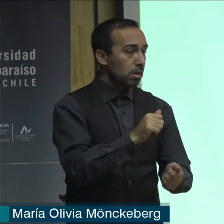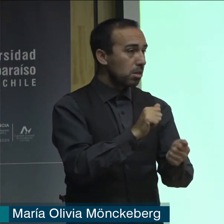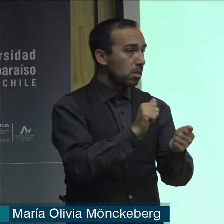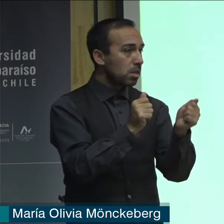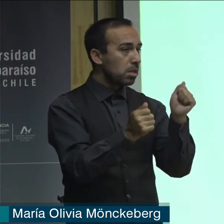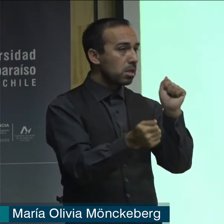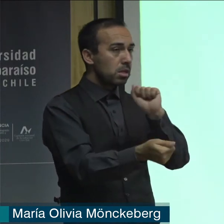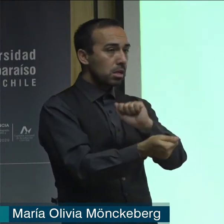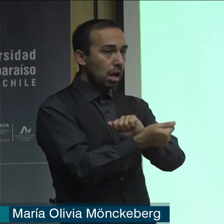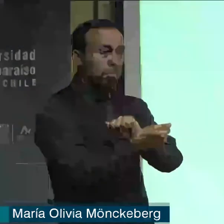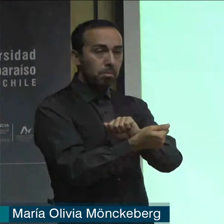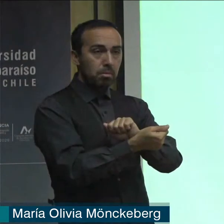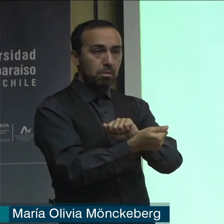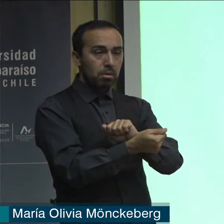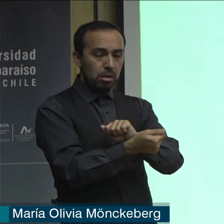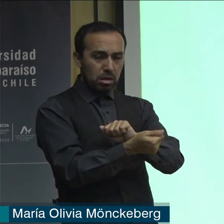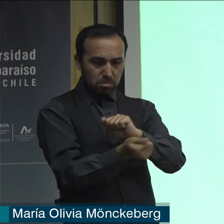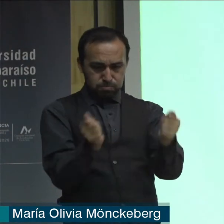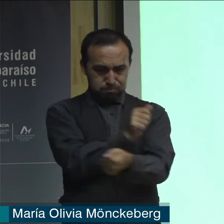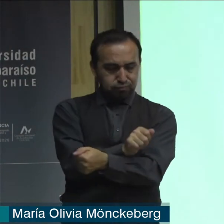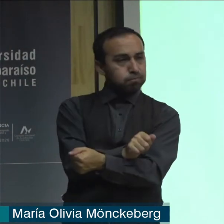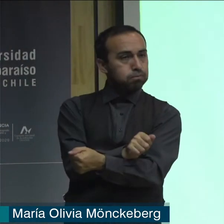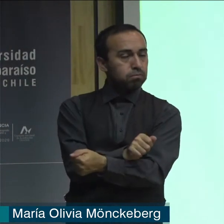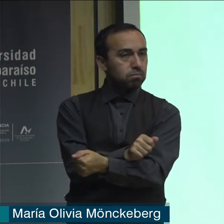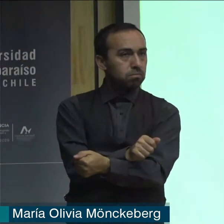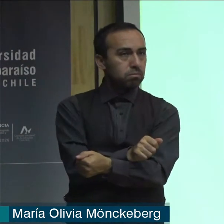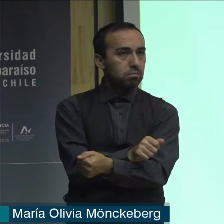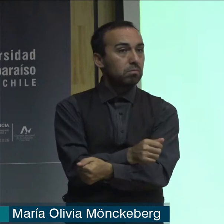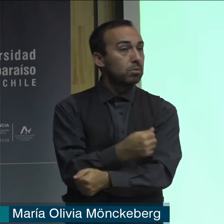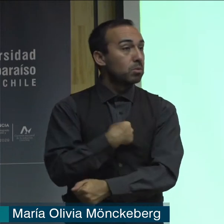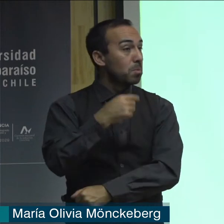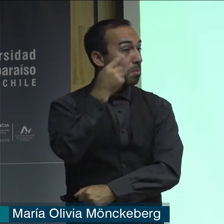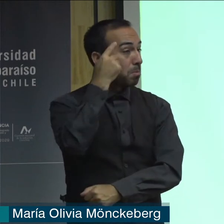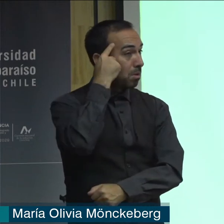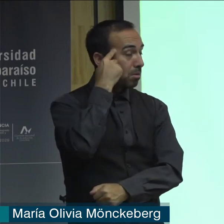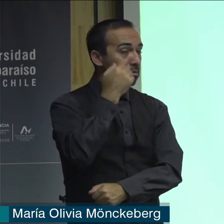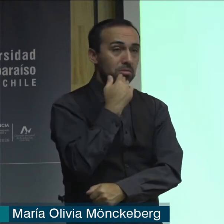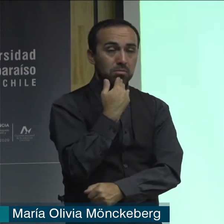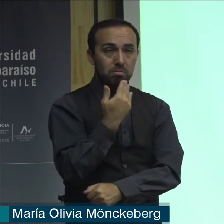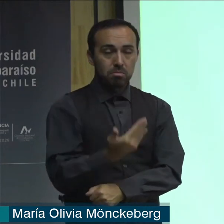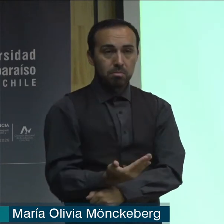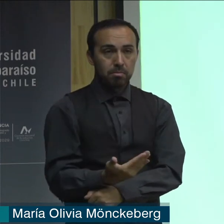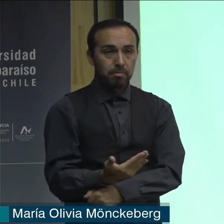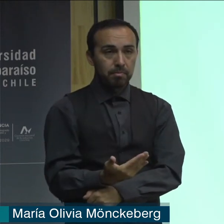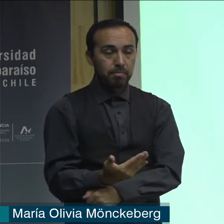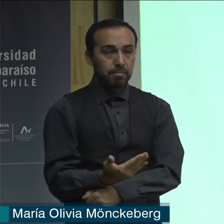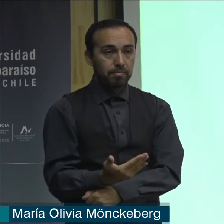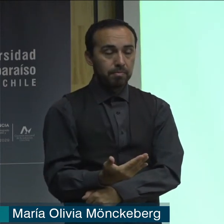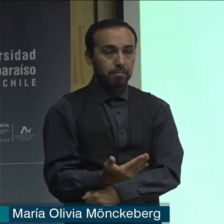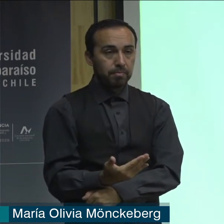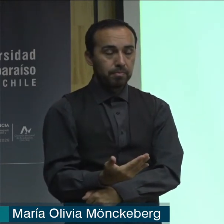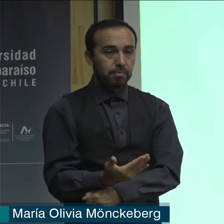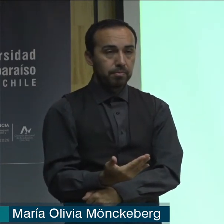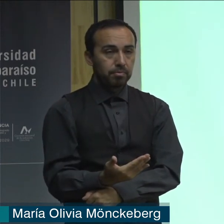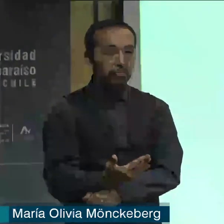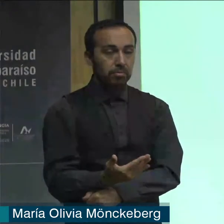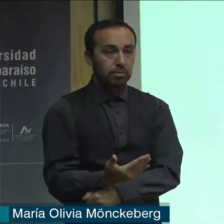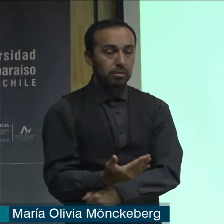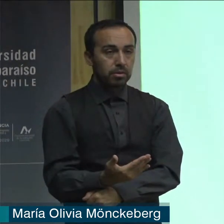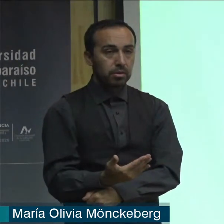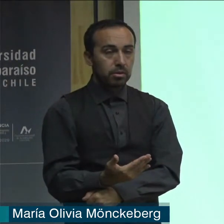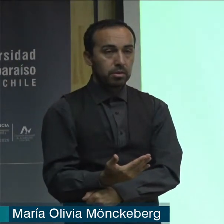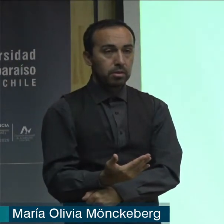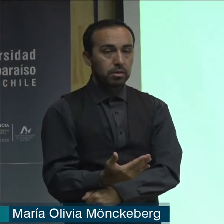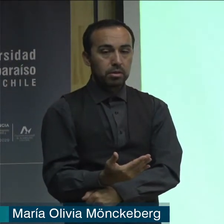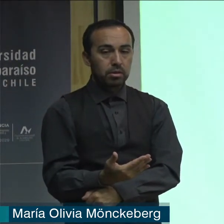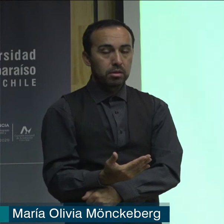inverso yo creo y por lo mismo tal vez que nada de lo que podríamos ver hoy